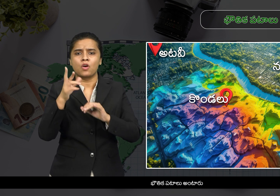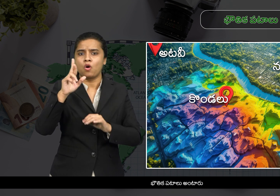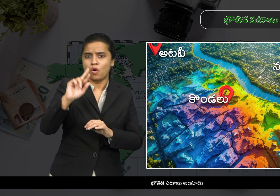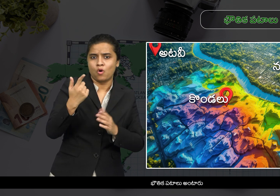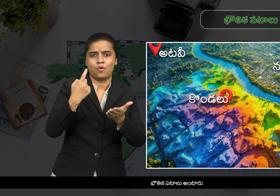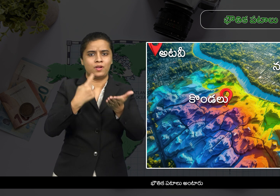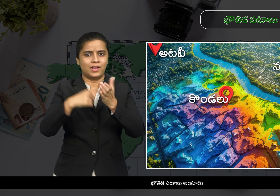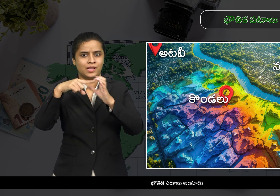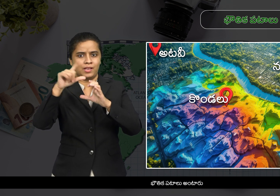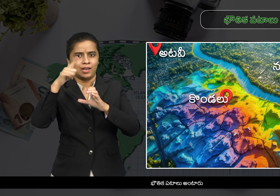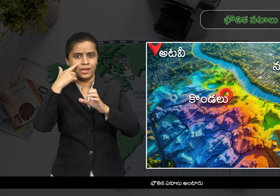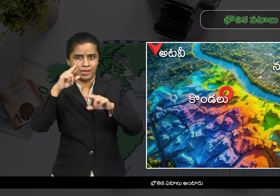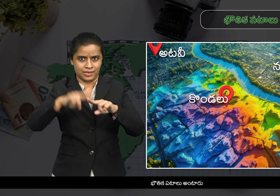పటాలు అంటారు.